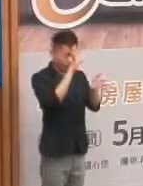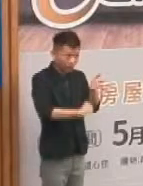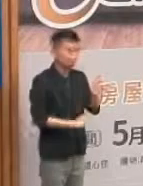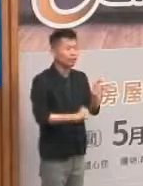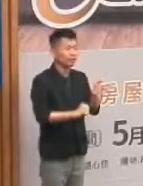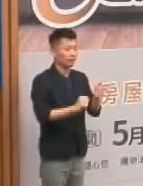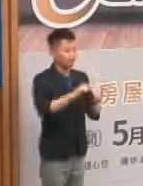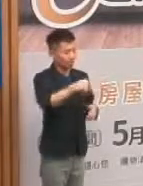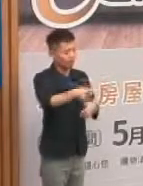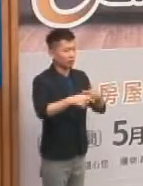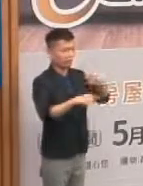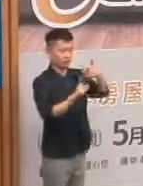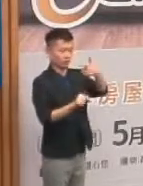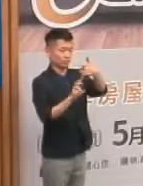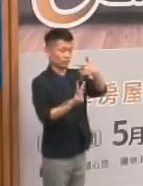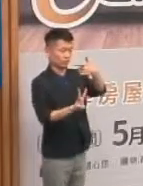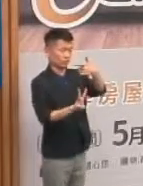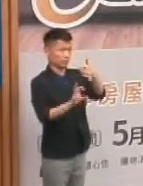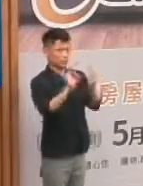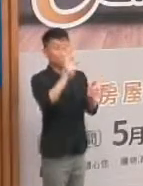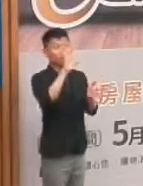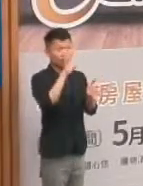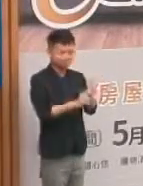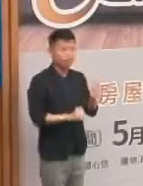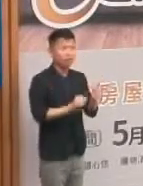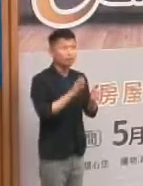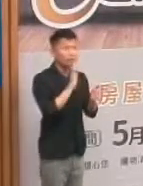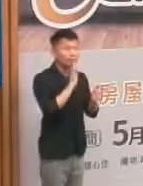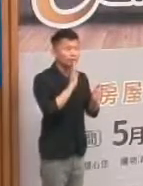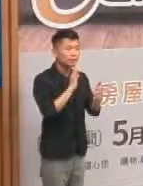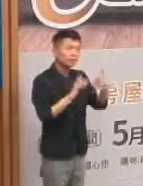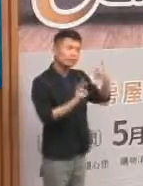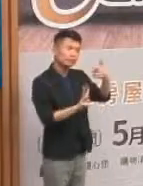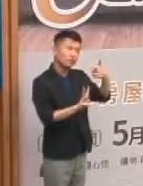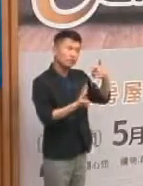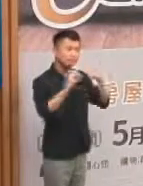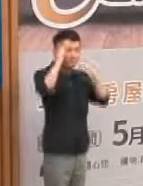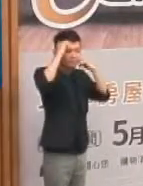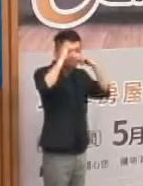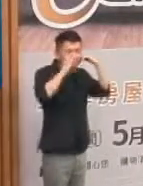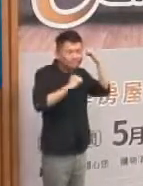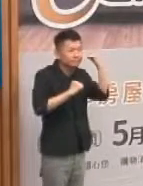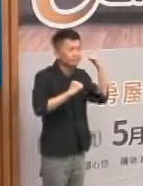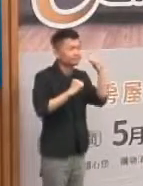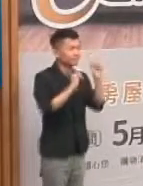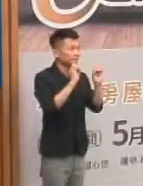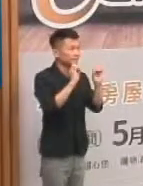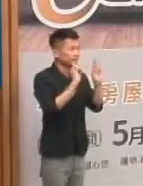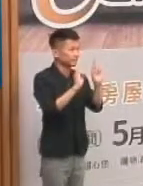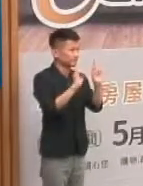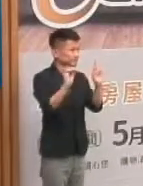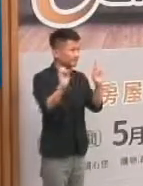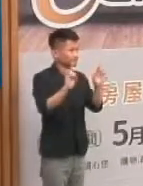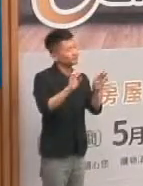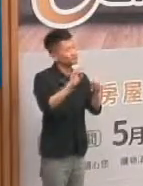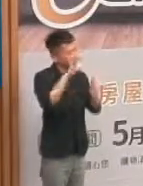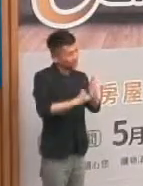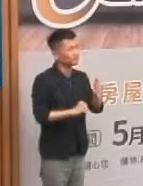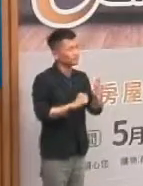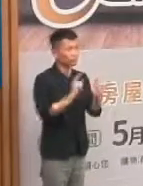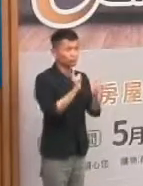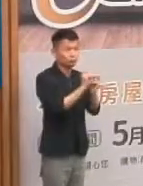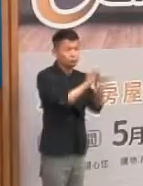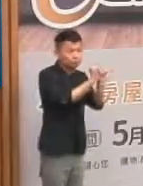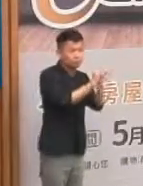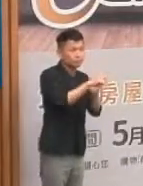班日是6月3号，所以是6月3号的0时才扣款。好，然后其实对民众的权益其实是